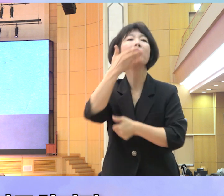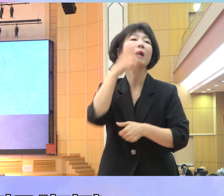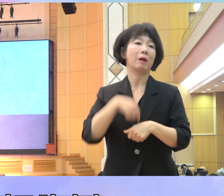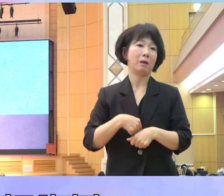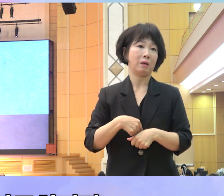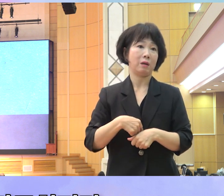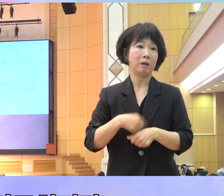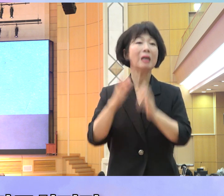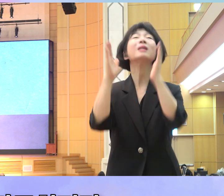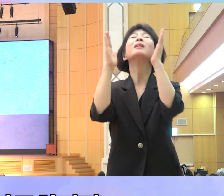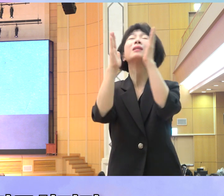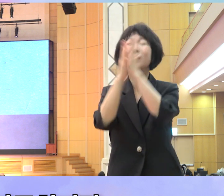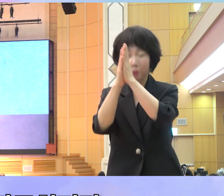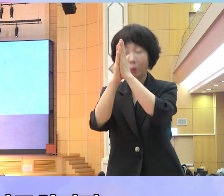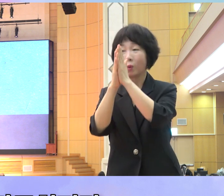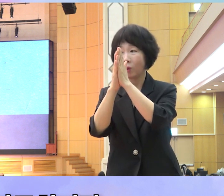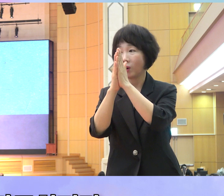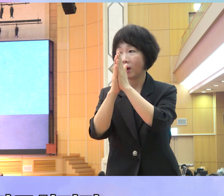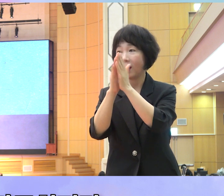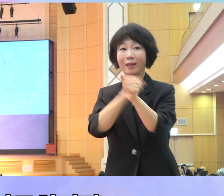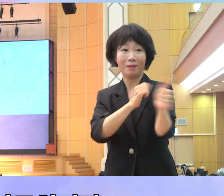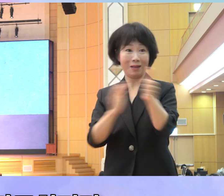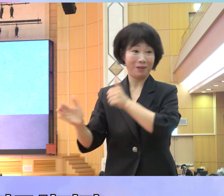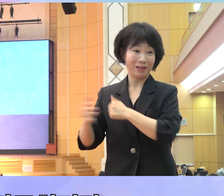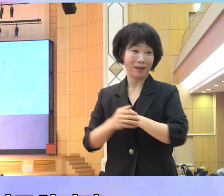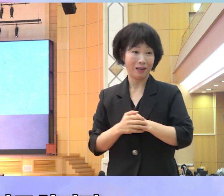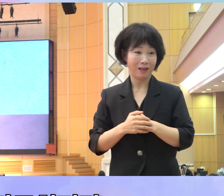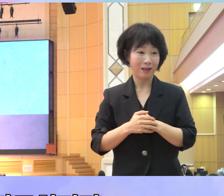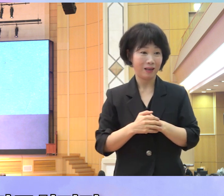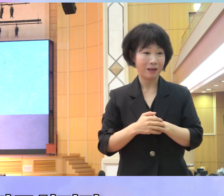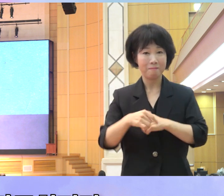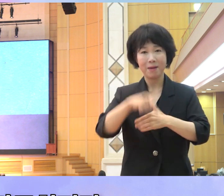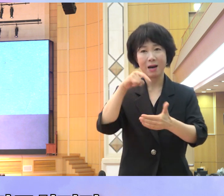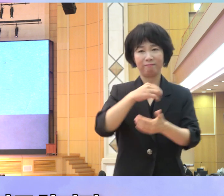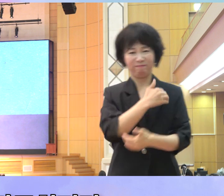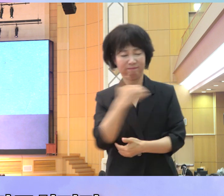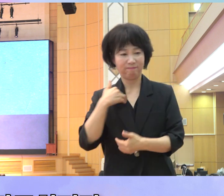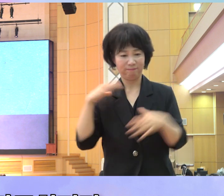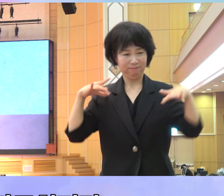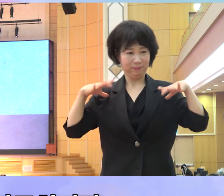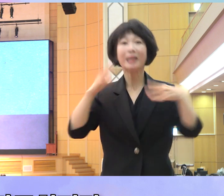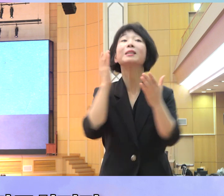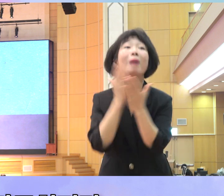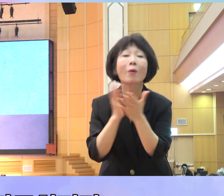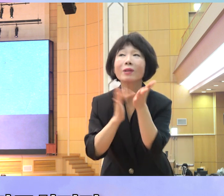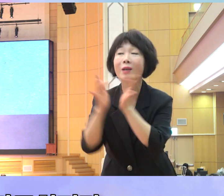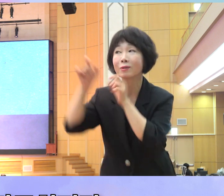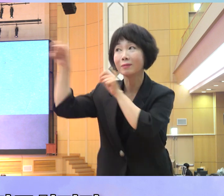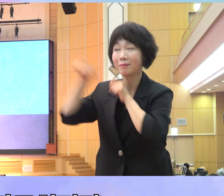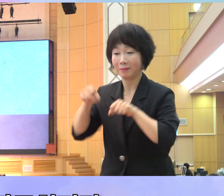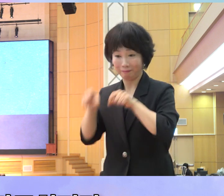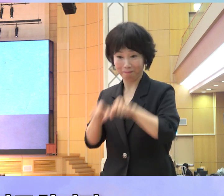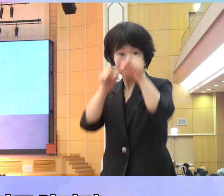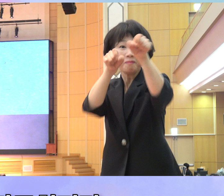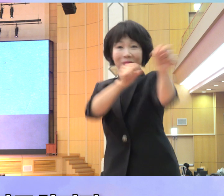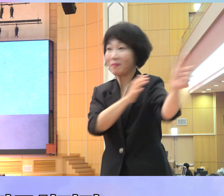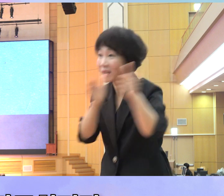그래서 무슨 일이 생길지라도 우쭐하지 않고 기도함으로 마음을 다스리고 정리하시는 예수님을 닮으시길